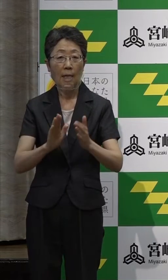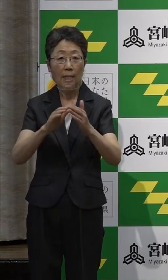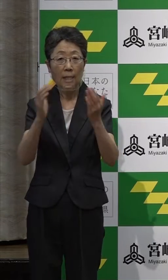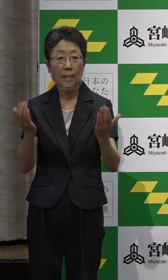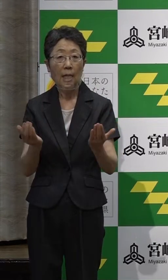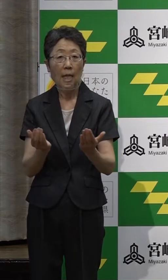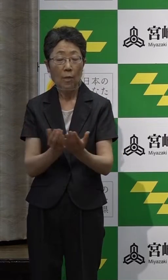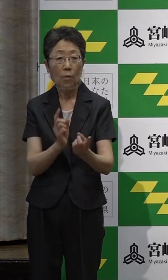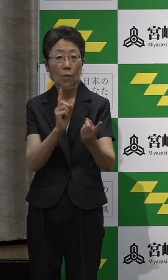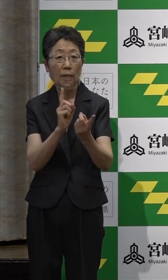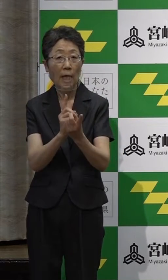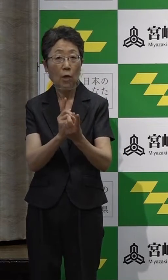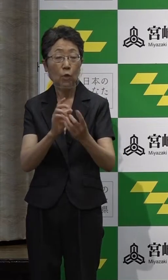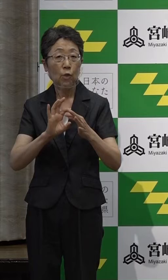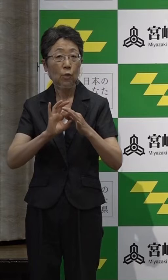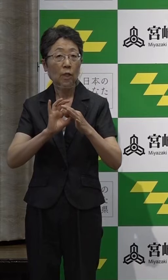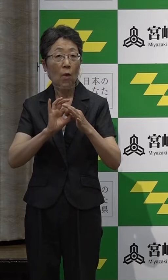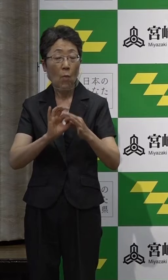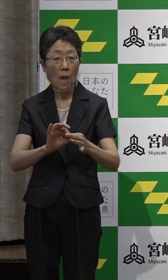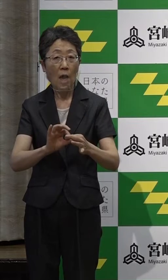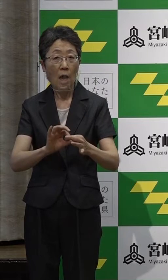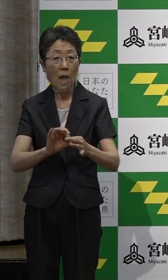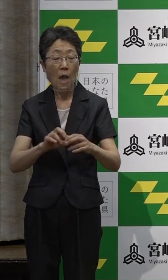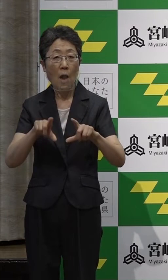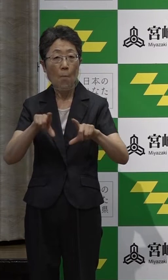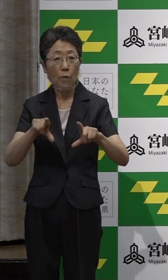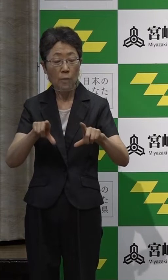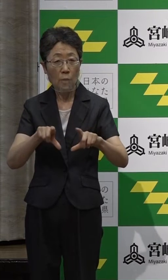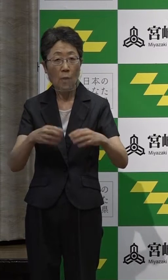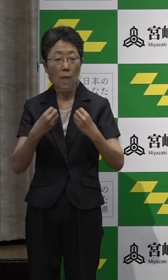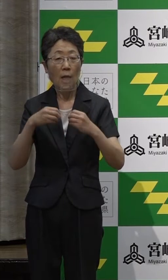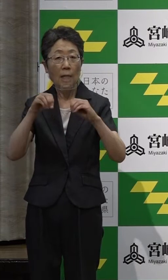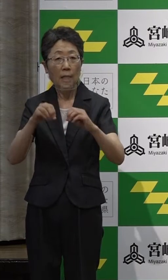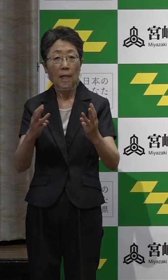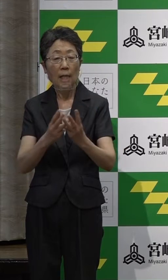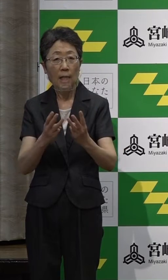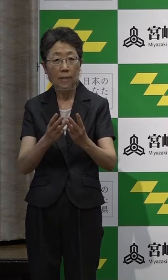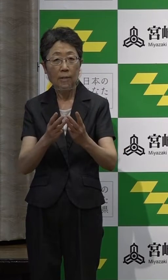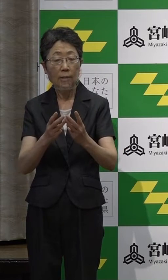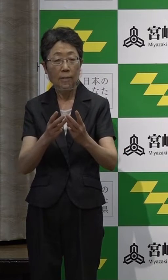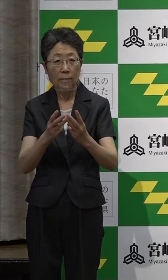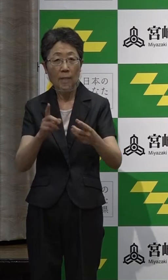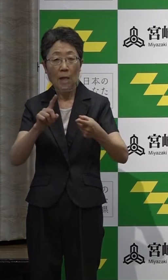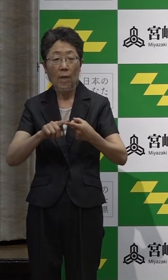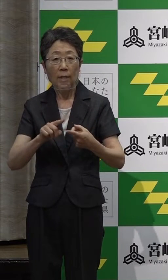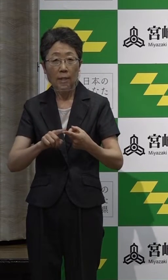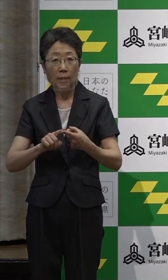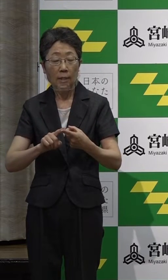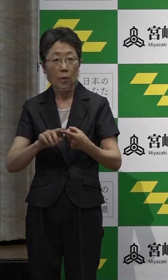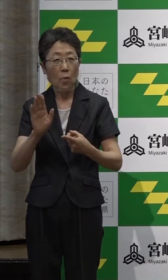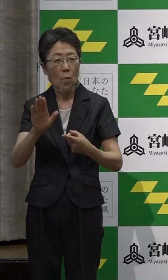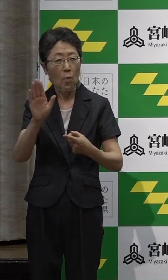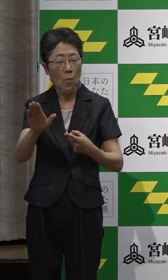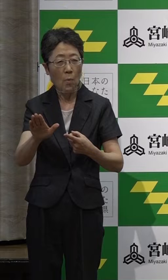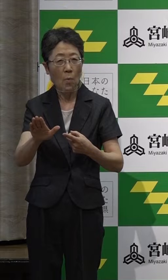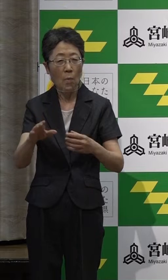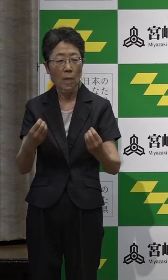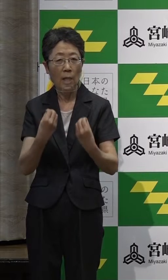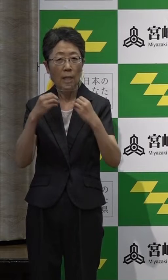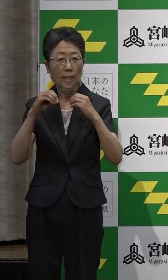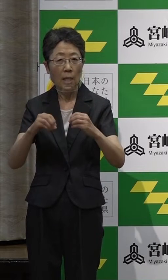応については、まあ、もちろん感染状況次第ということではありましたが、このままのペースで明日も感染者が出れ